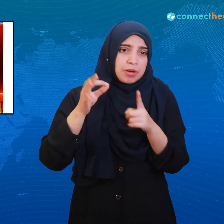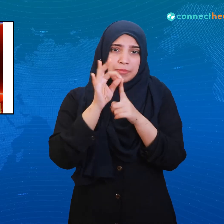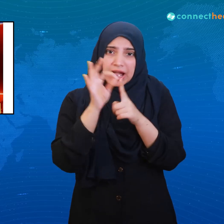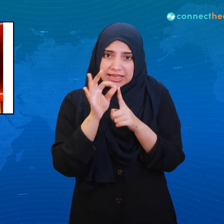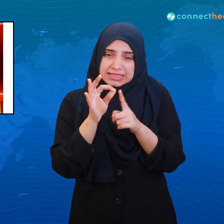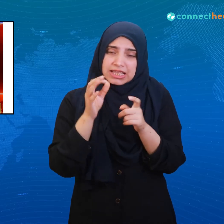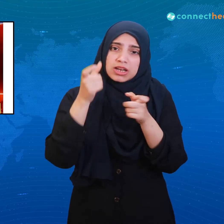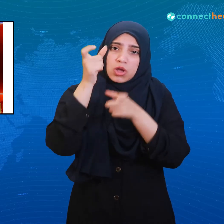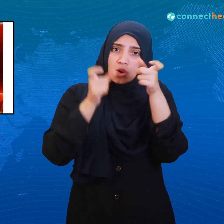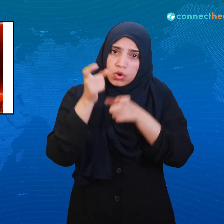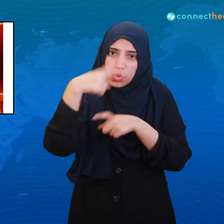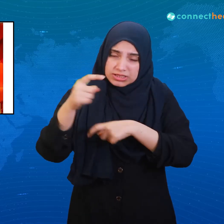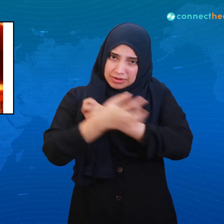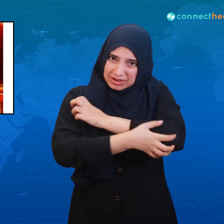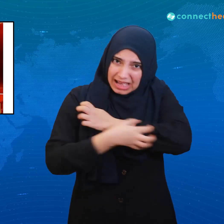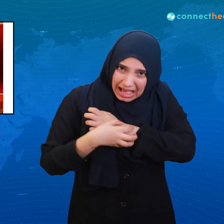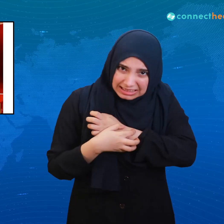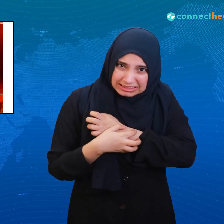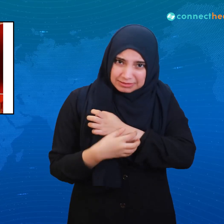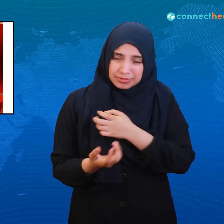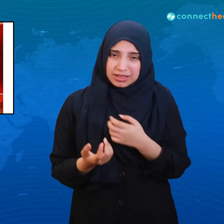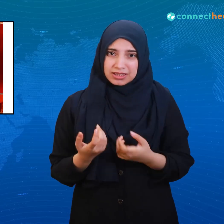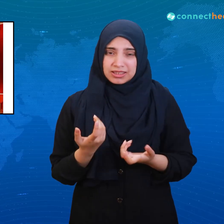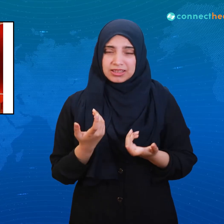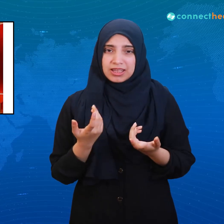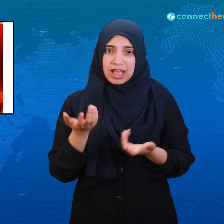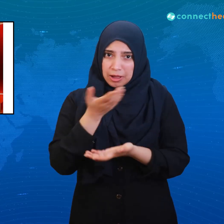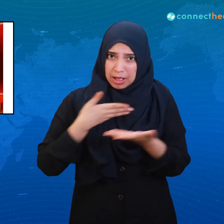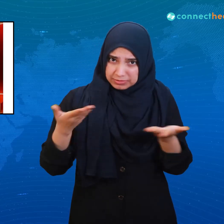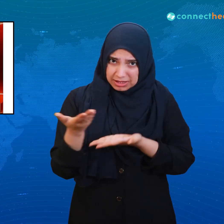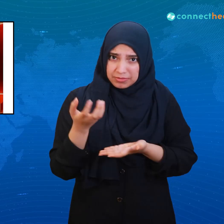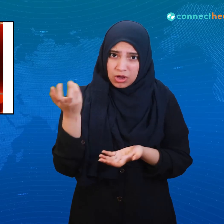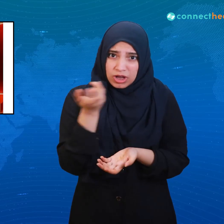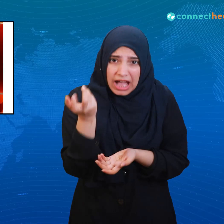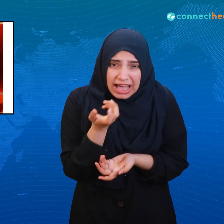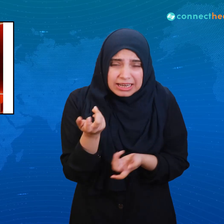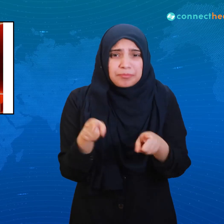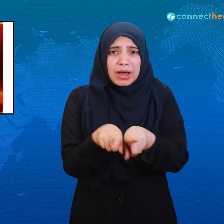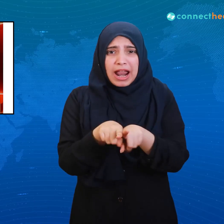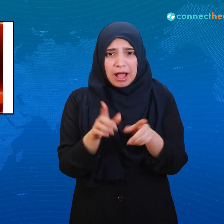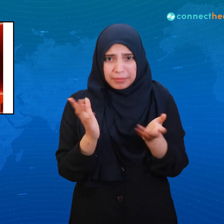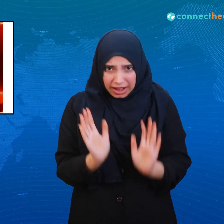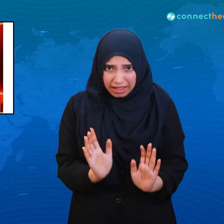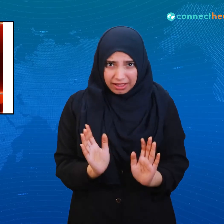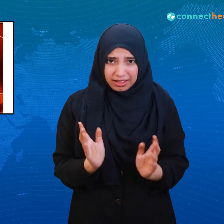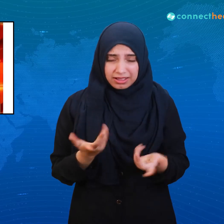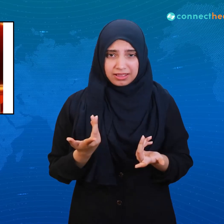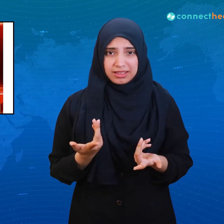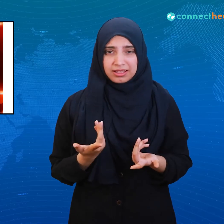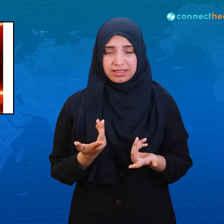गुलाम हैं? या लीडर ऑफ अपोजिशन के बकौल हम बैगर्स हैं, फकीर हैं?